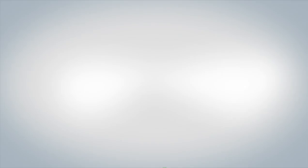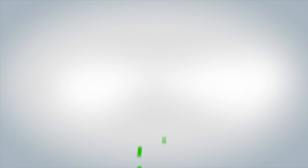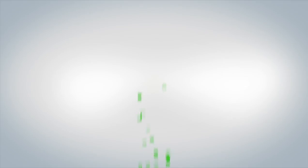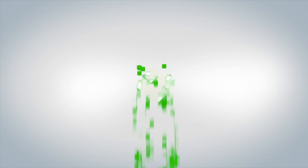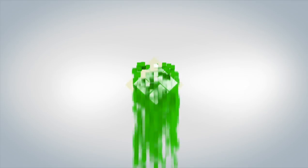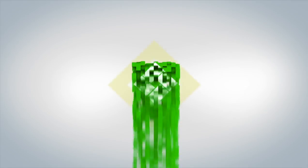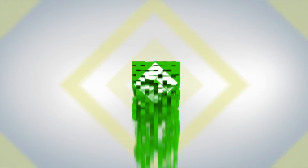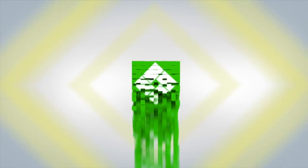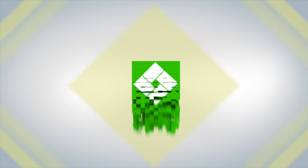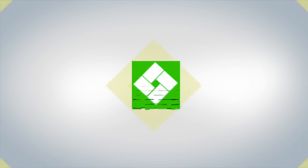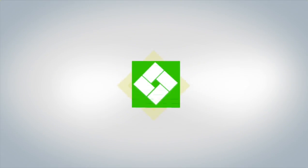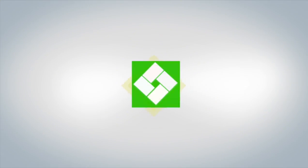Música